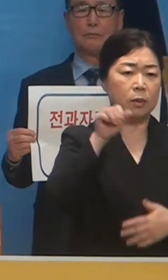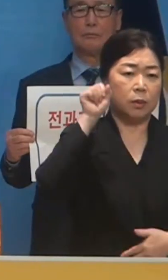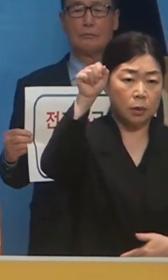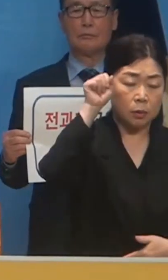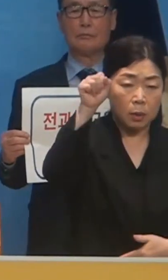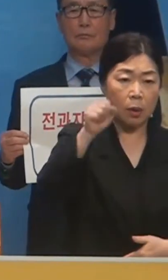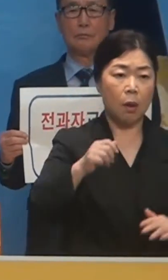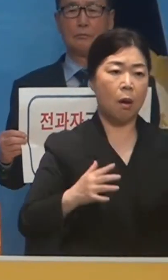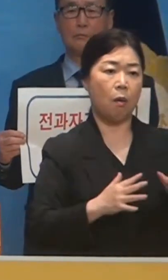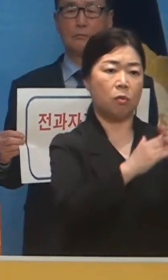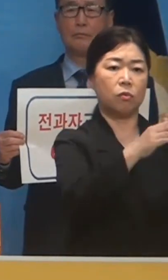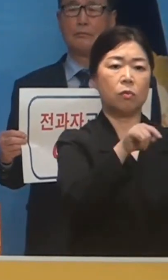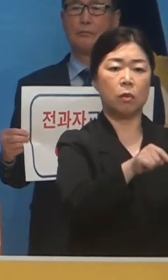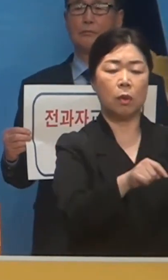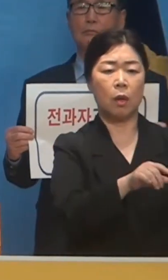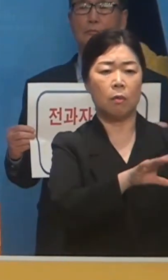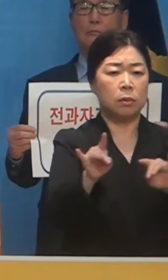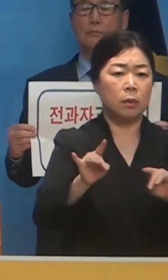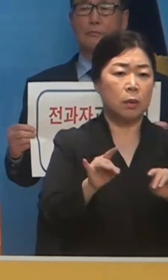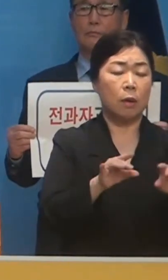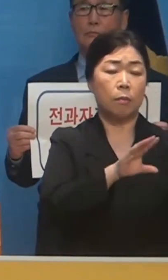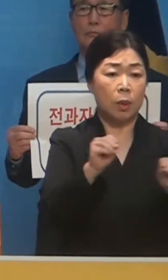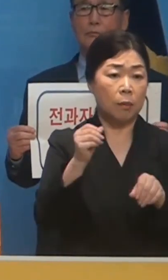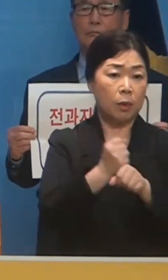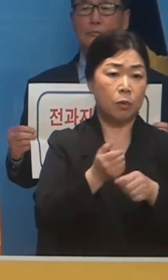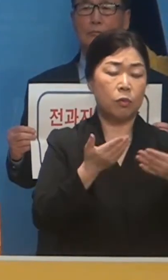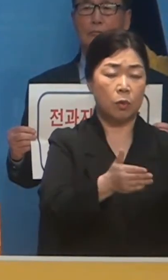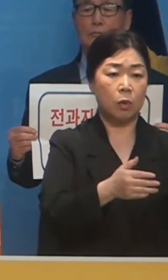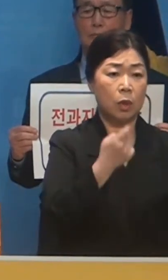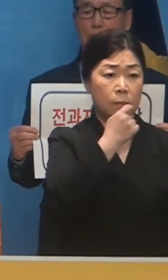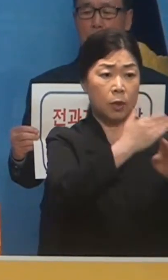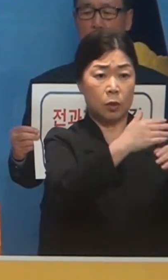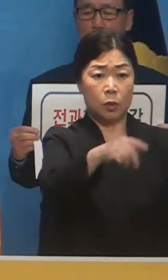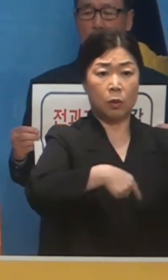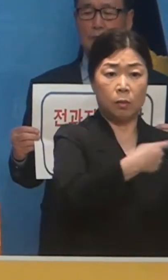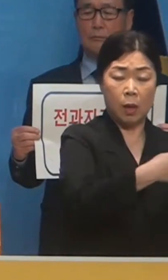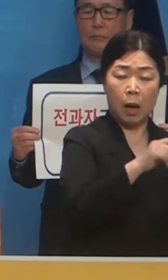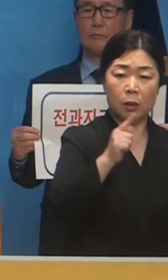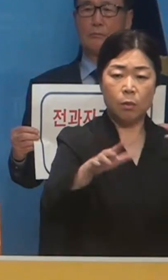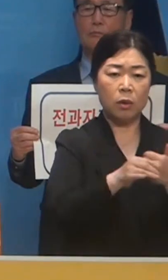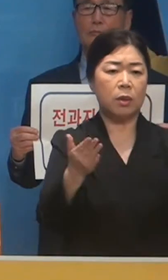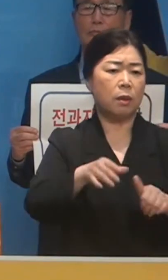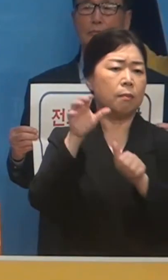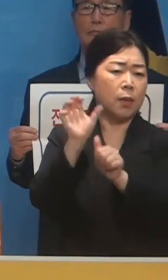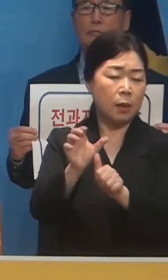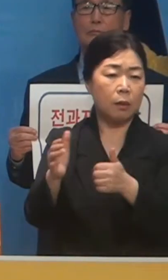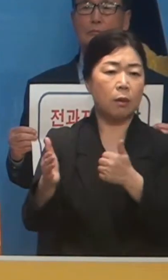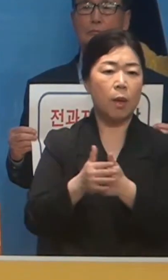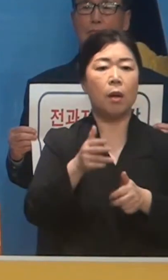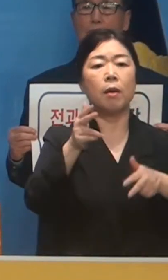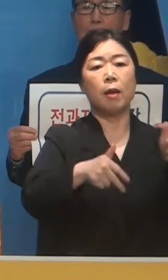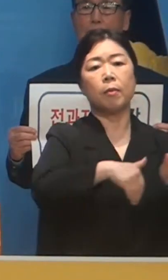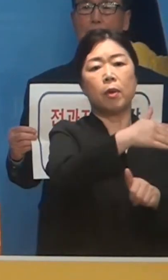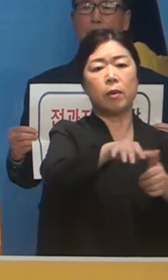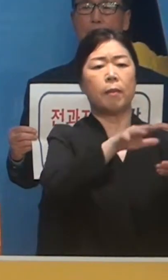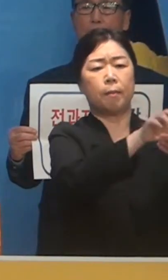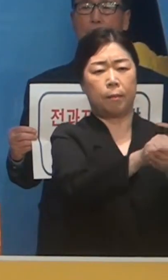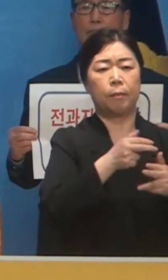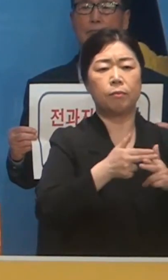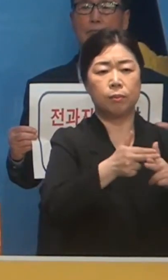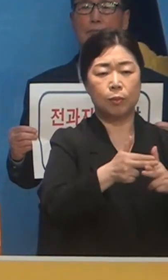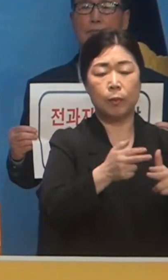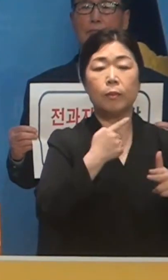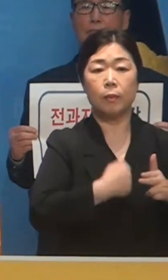통해 건축 현장을 마비시키고 결국 민노총 산하로 들어가지 않으면 일을 하지 못하도록 함으로써 산업 현장을 장악해 왔습니다.